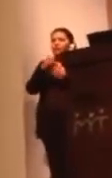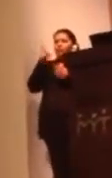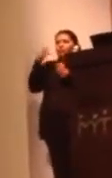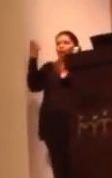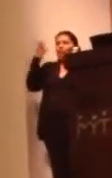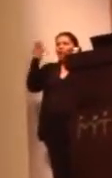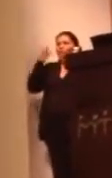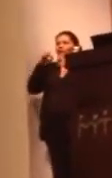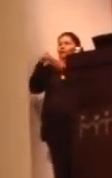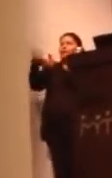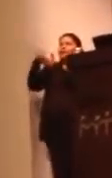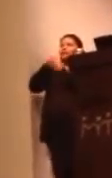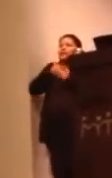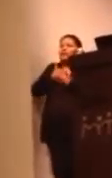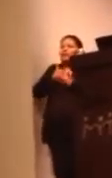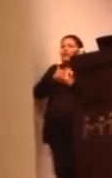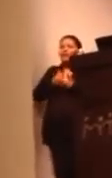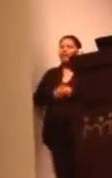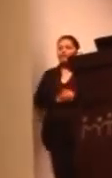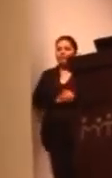¡Auxilio!